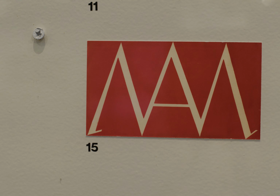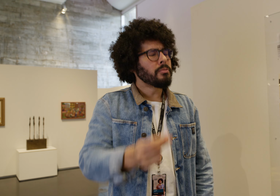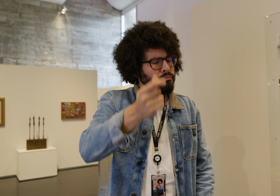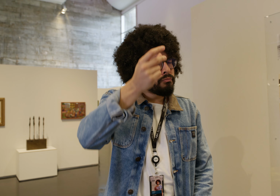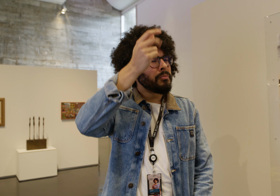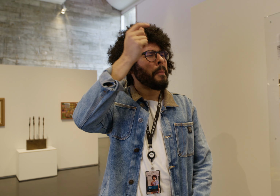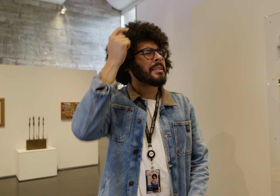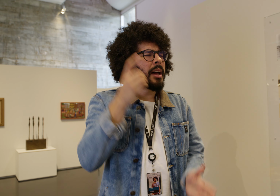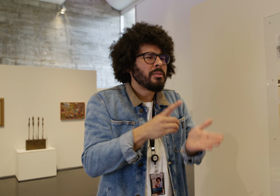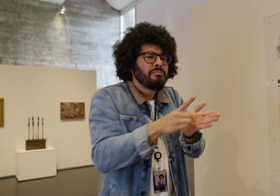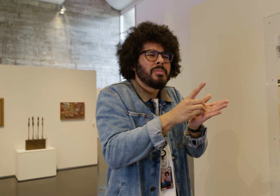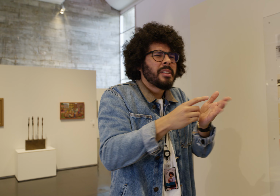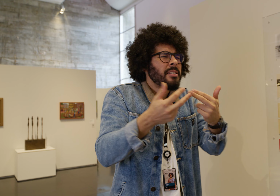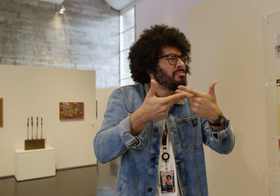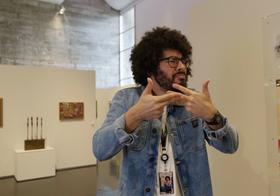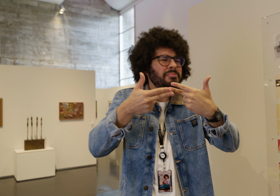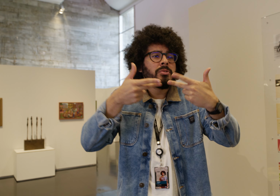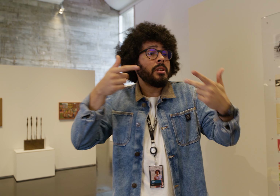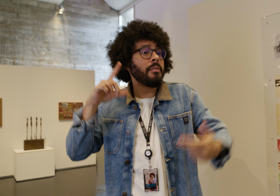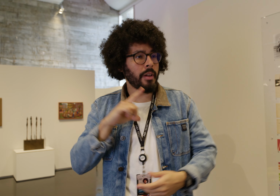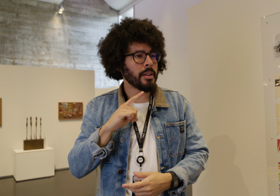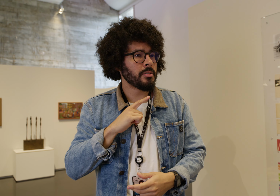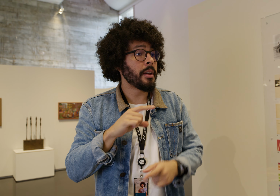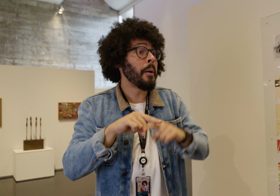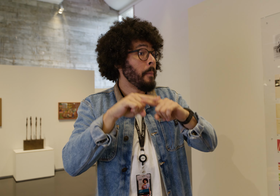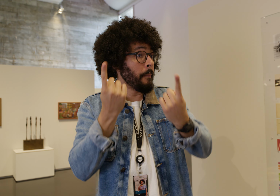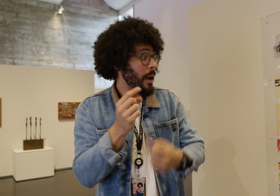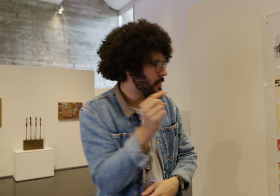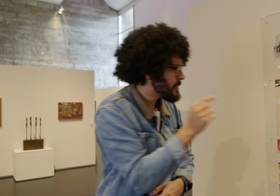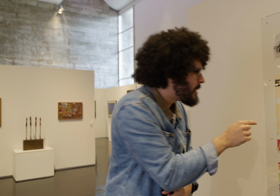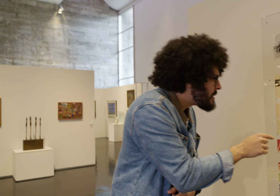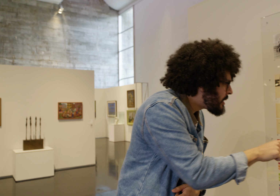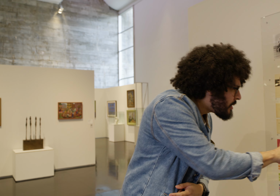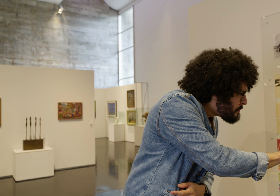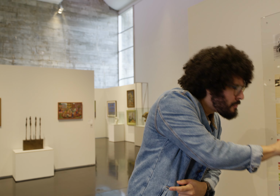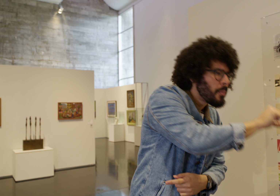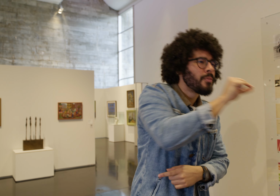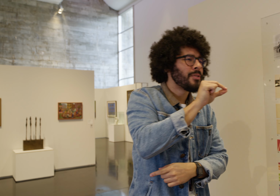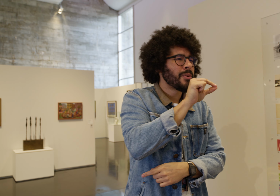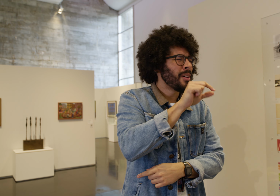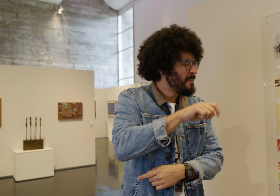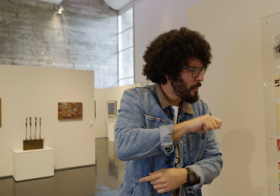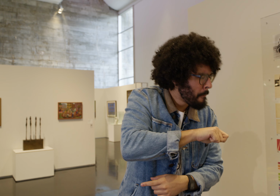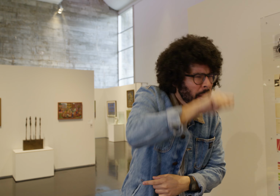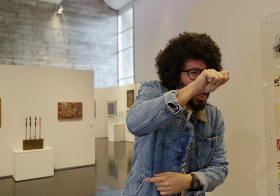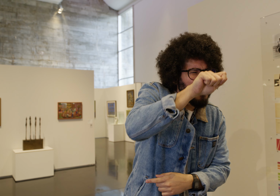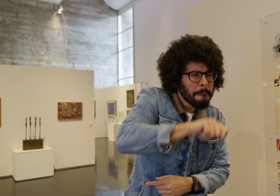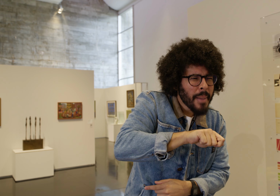E houveram outros modelos de logo, mas a forma que ficou foi esse, com aparência bem geométrica, lembrando muito a estrutura do MAM.